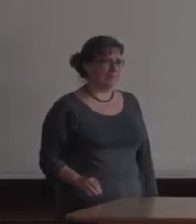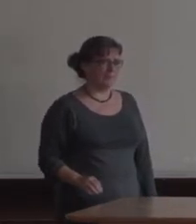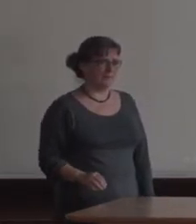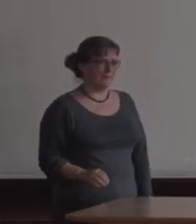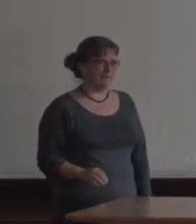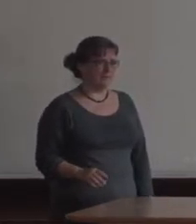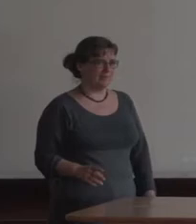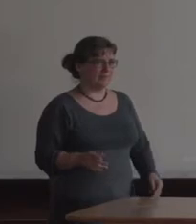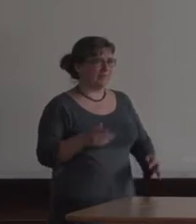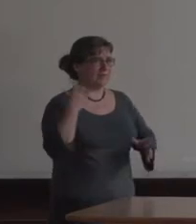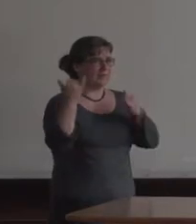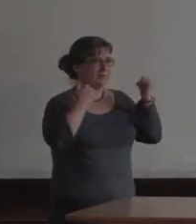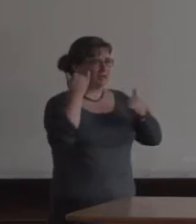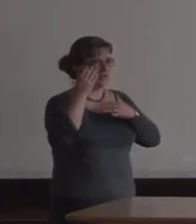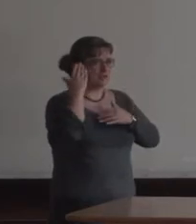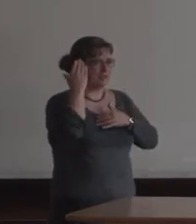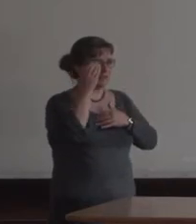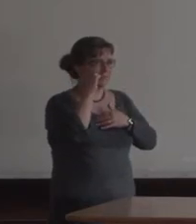Ouais.